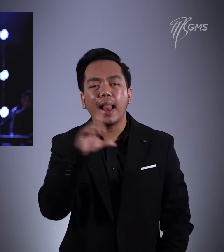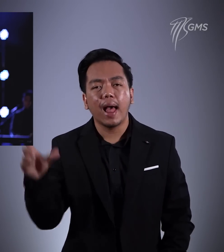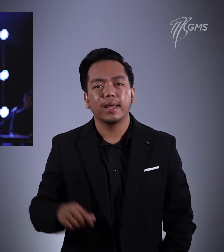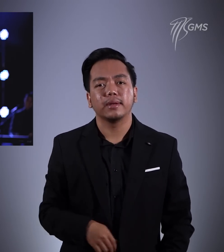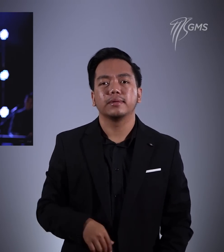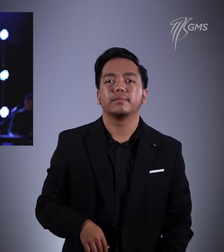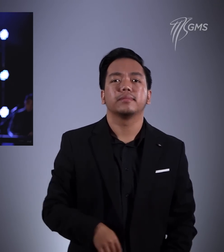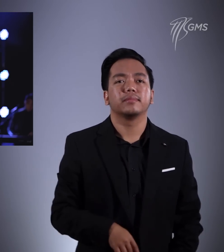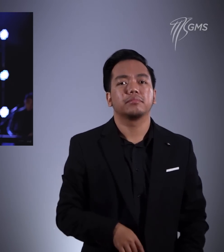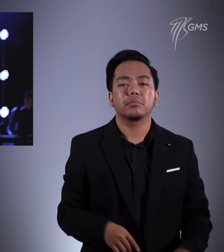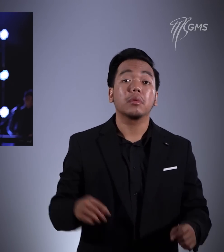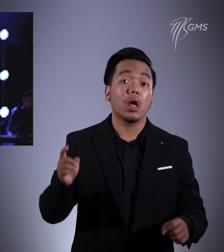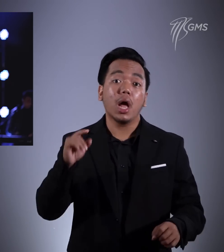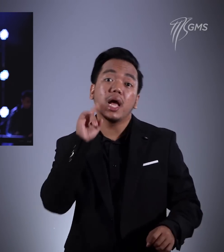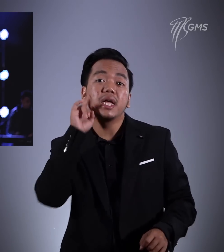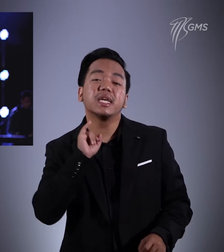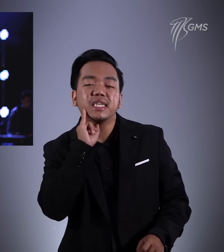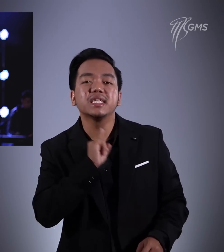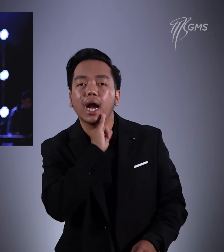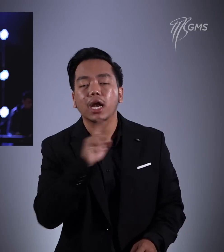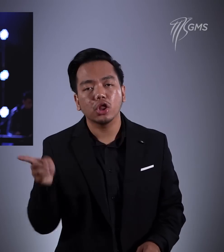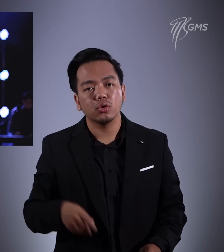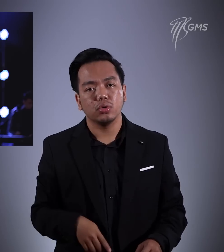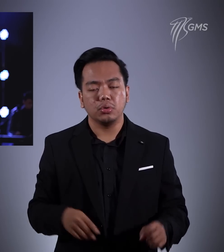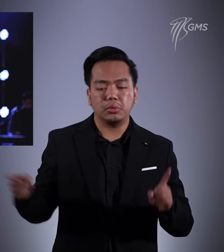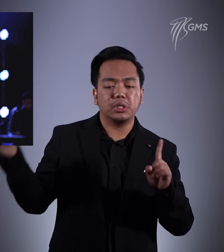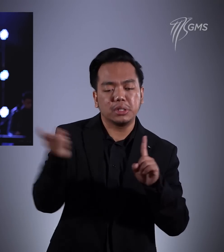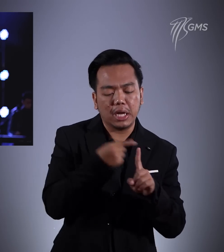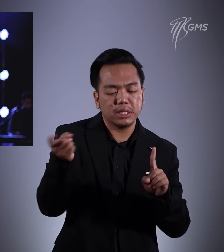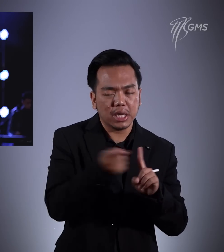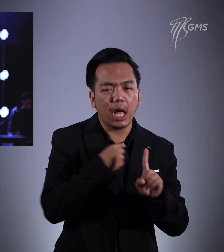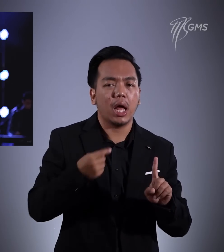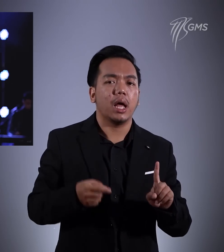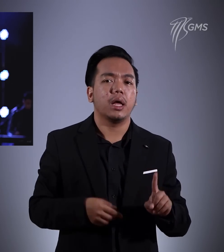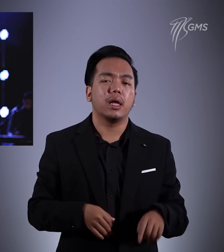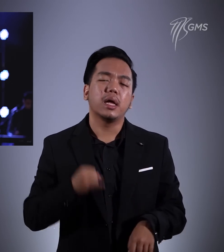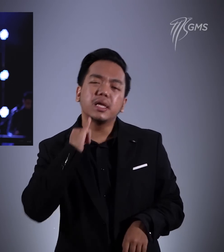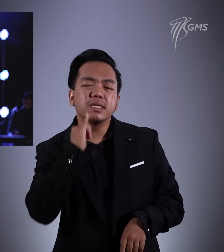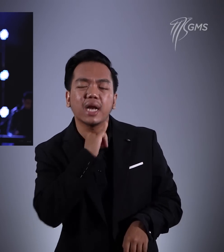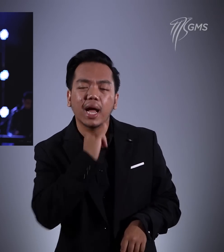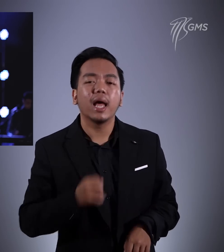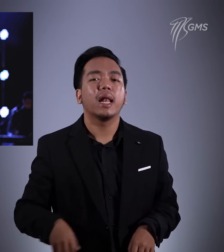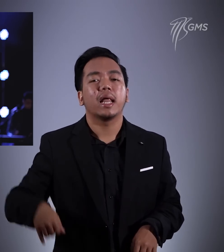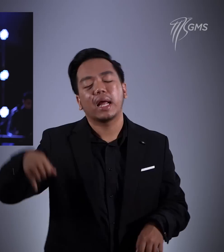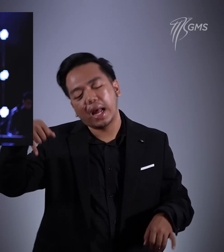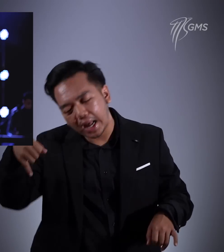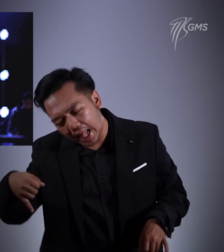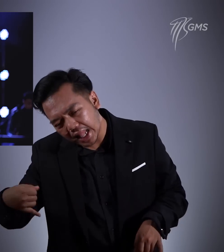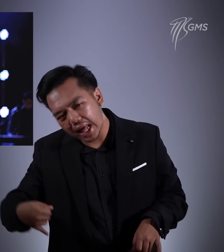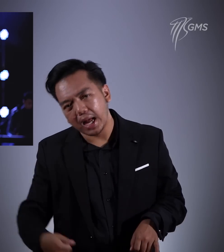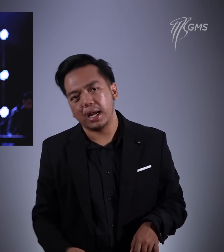dijajah, bukan? Habakuk ini adalah nabi di zaman perang. Israel kalah total. Bahkan